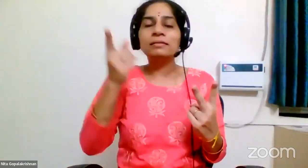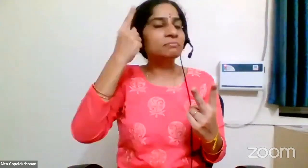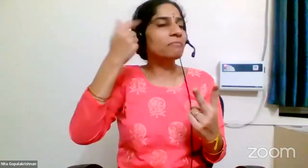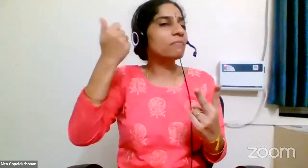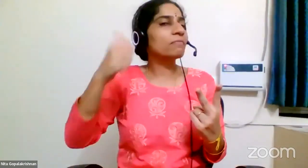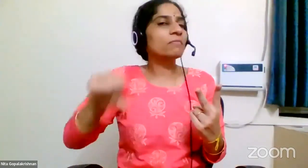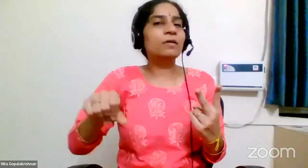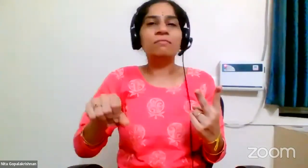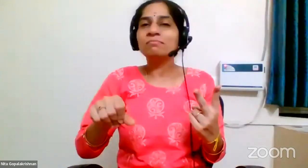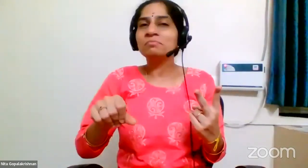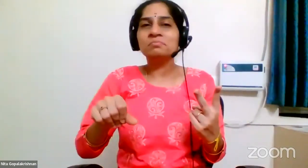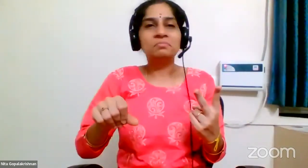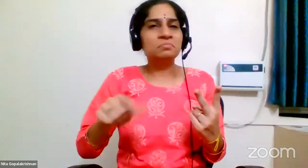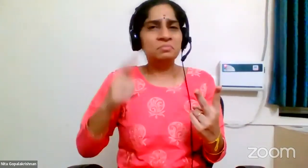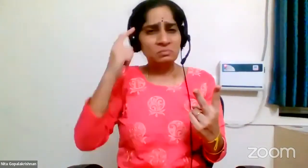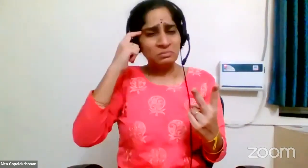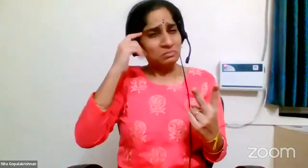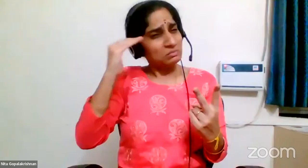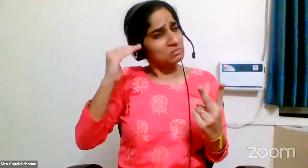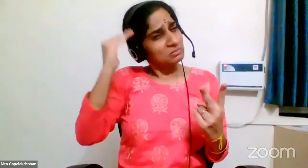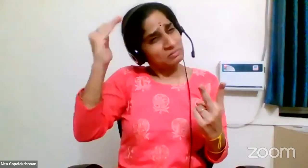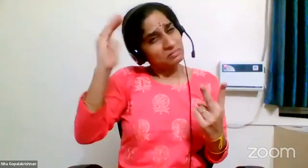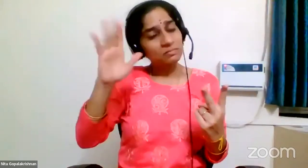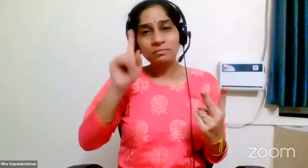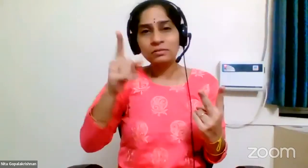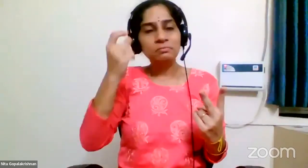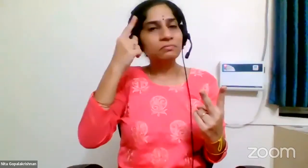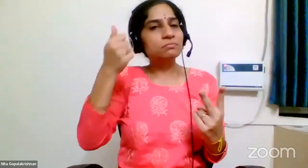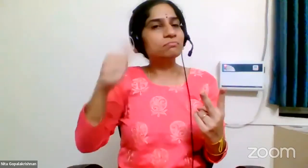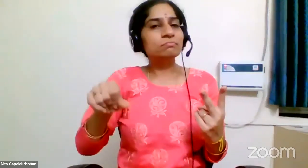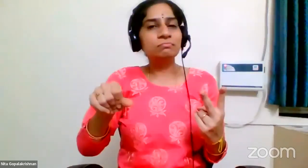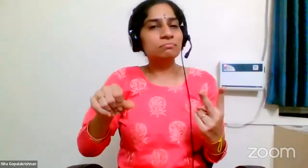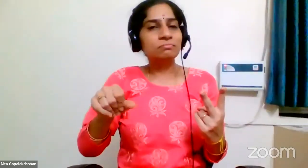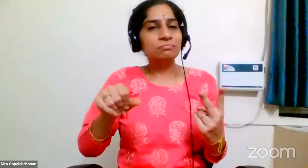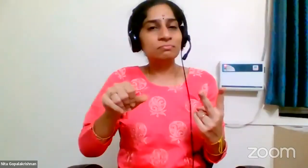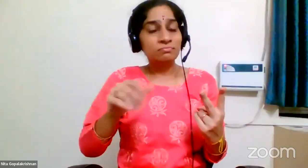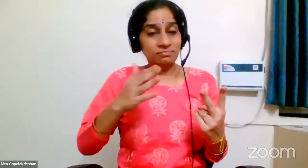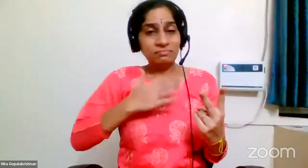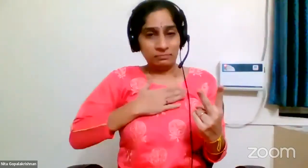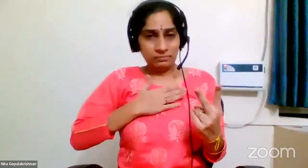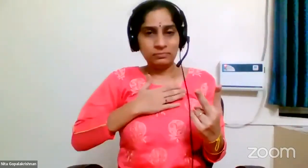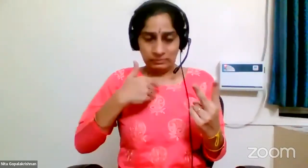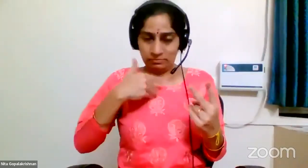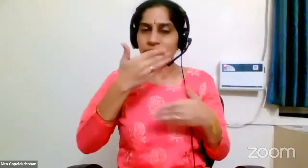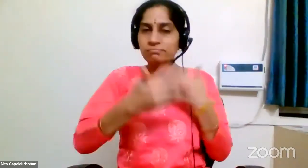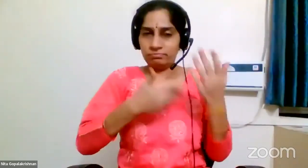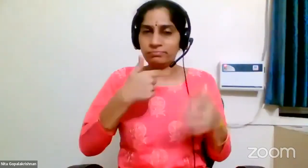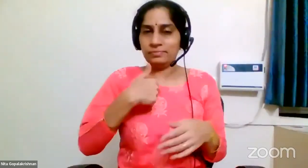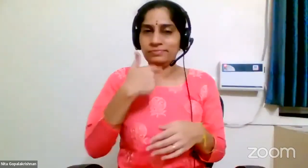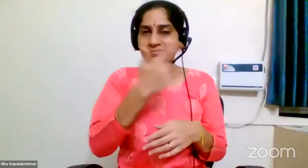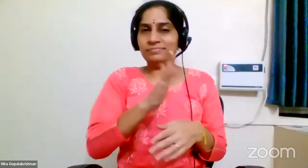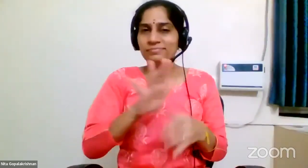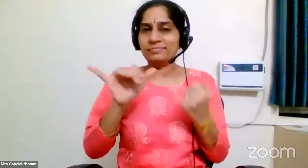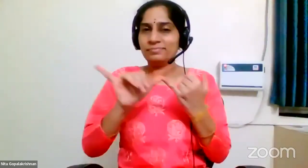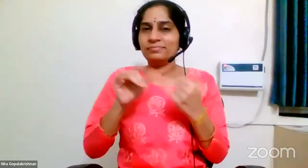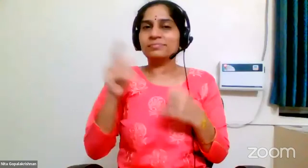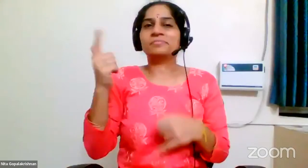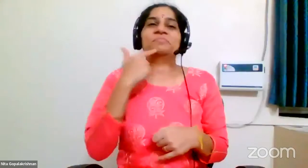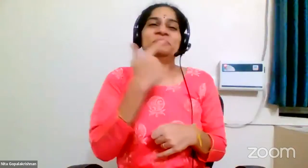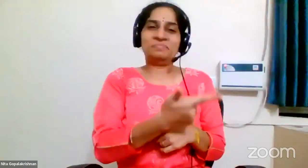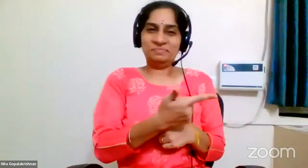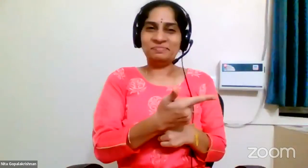बताऊंगा जिसे जान के तुम सारे अशुभ से, है ना, जितने भी